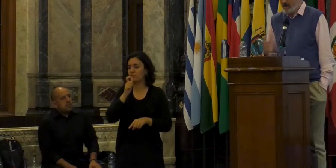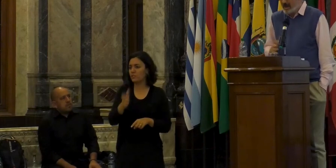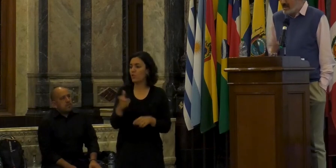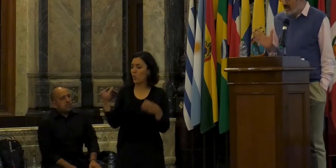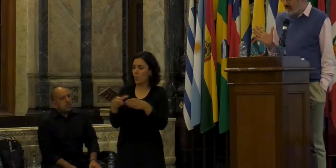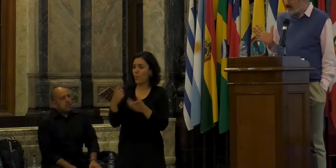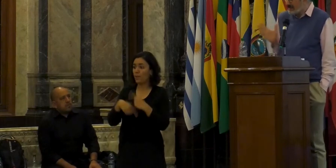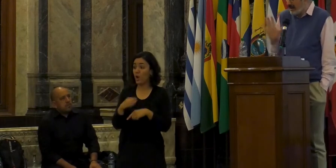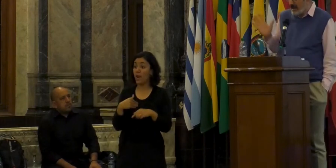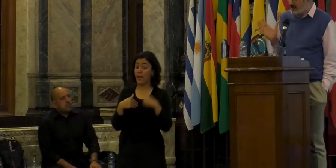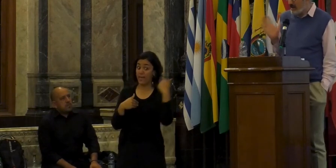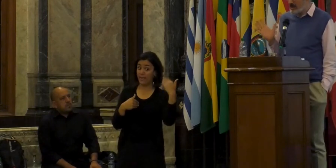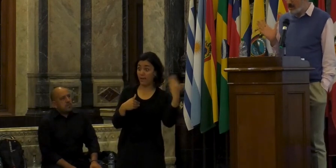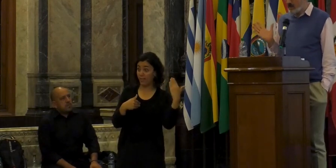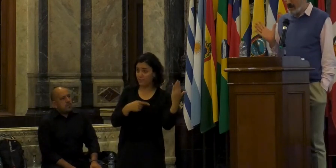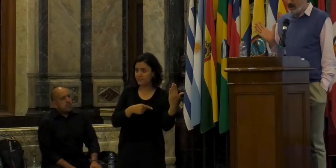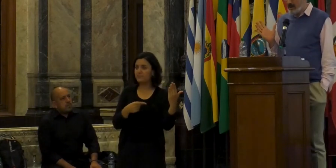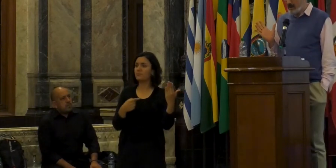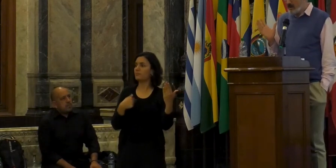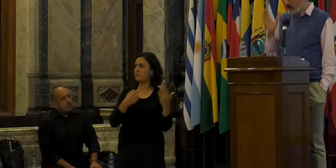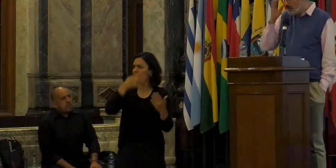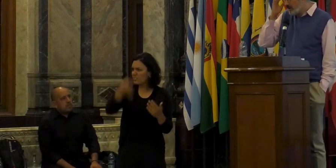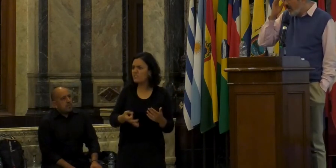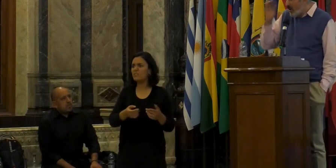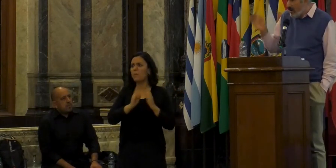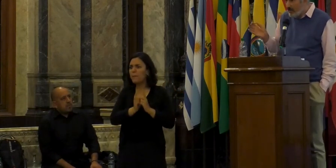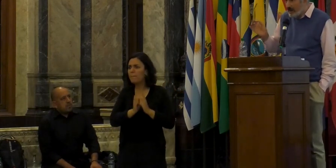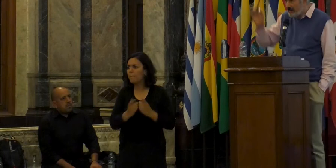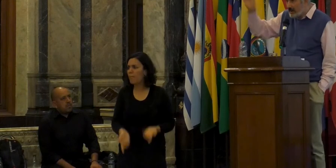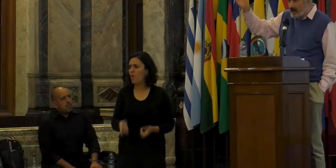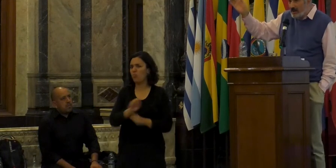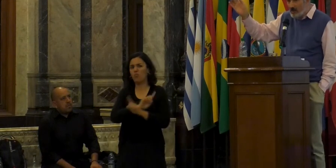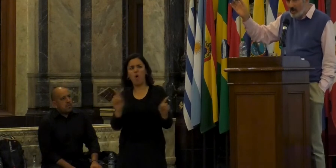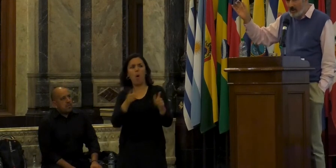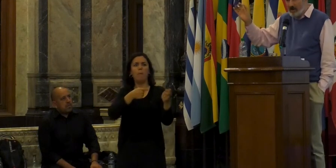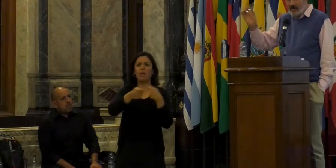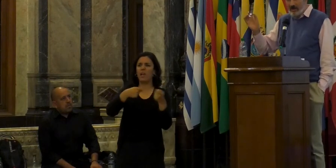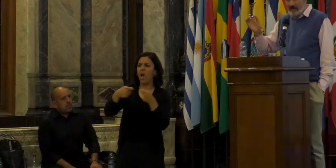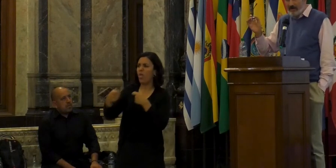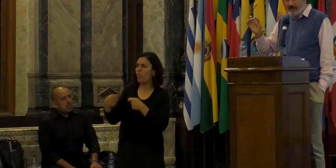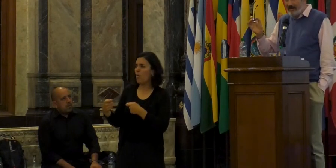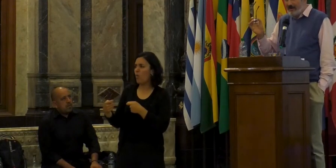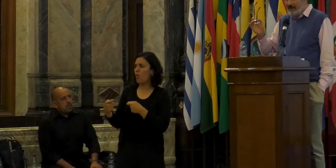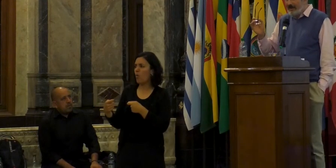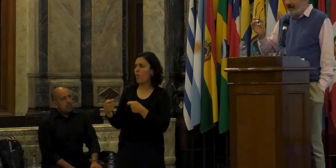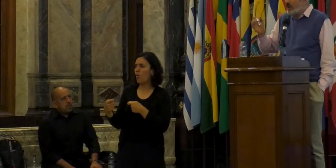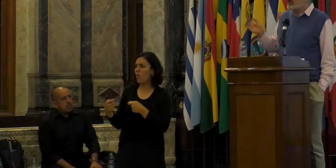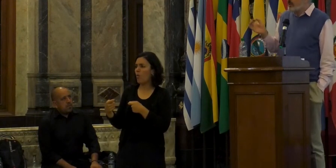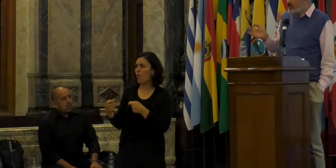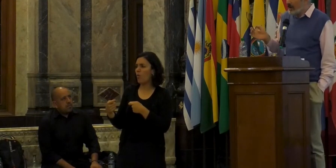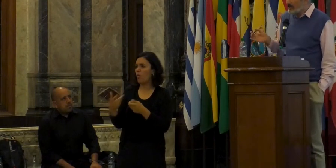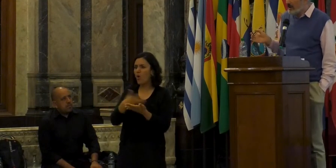grupo. Pero la izquierda chacharea exactamente igual, ¿no? Cuando dice, no, el mercantilismo, ¿no?